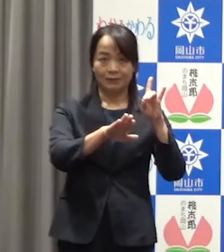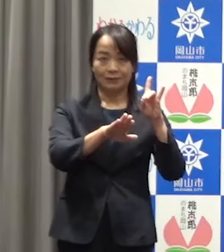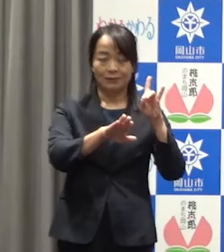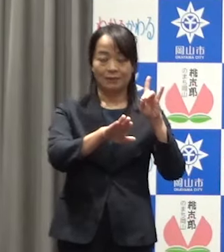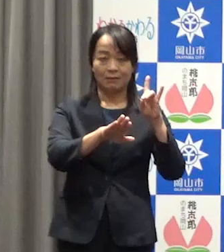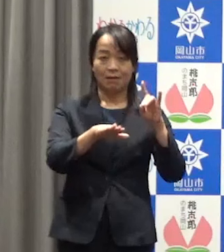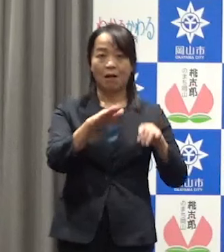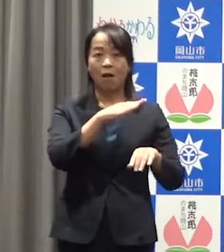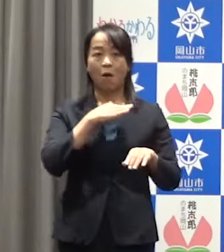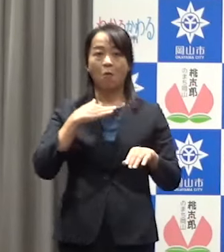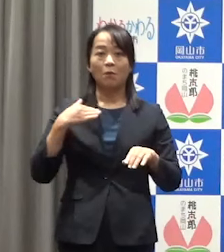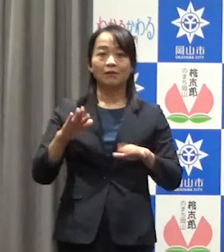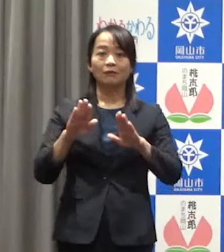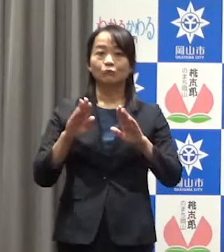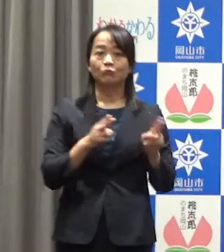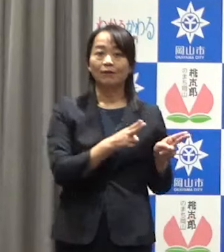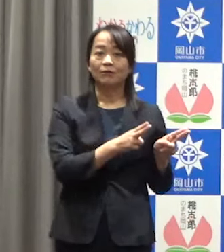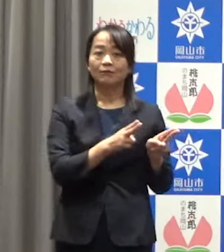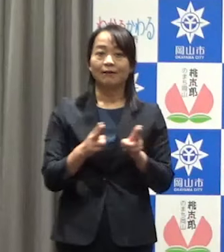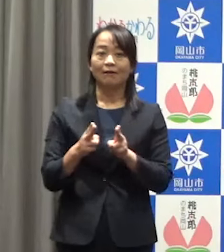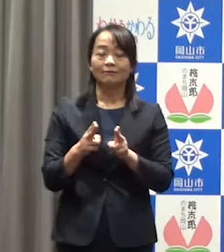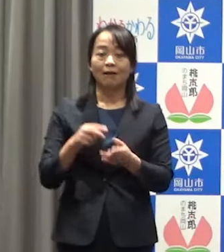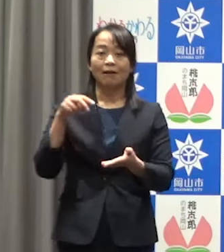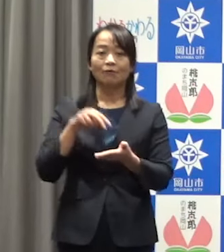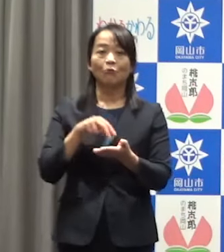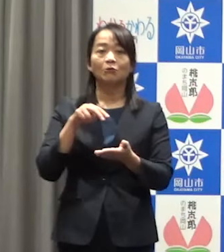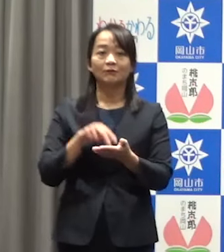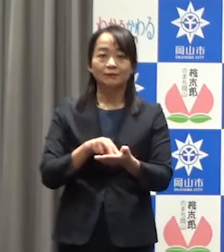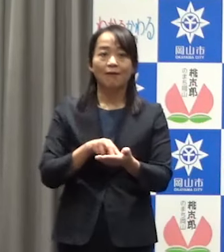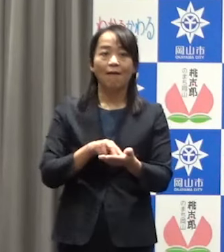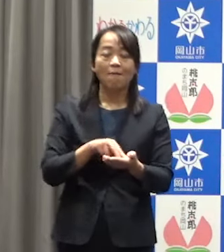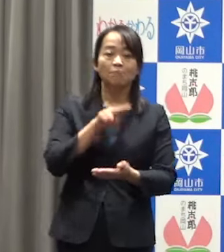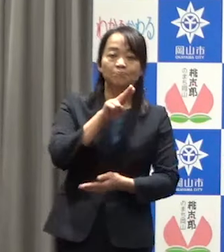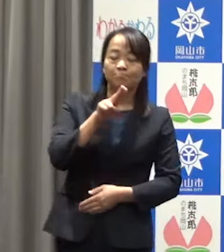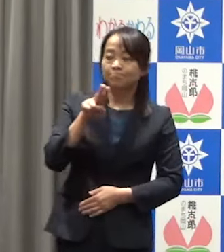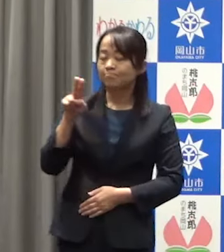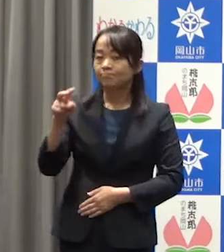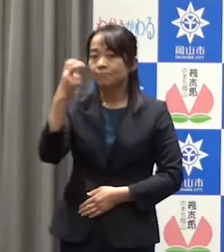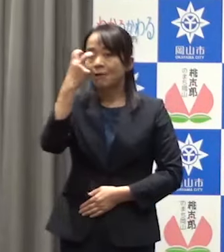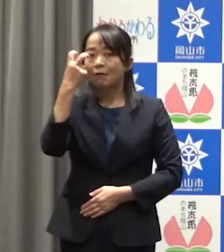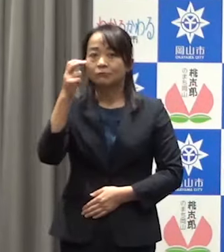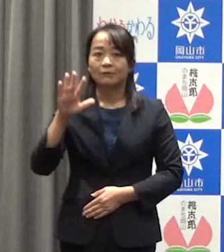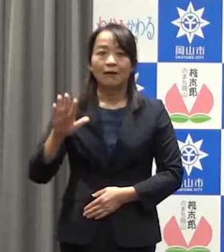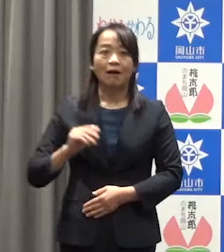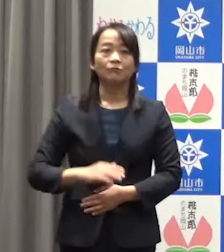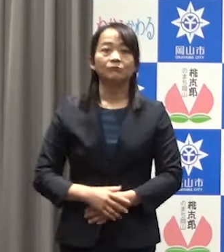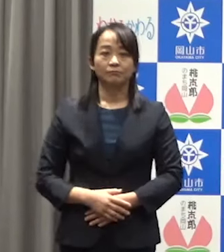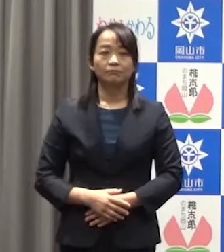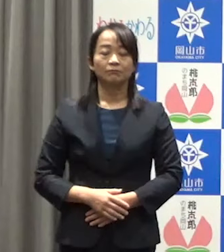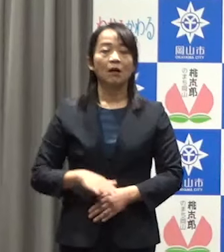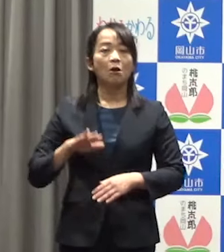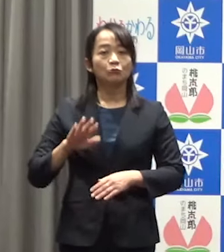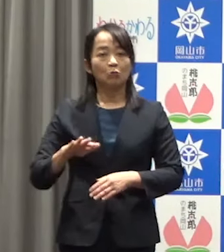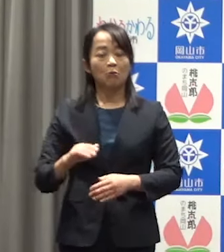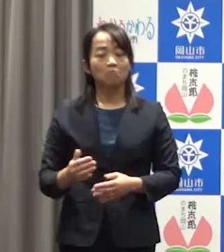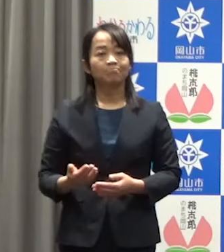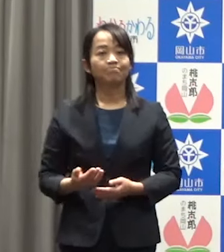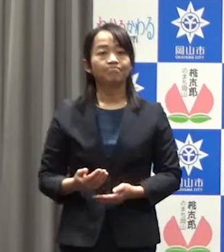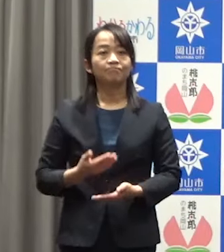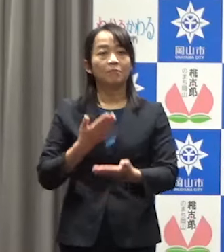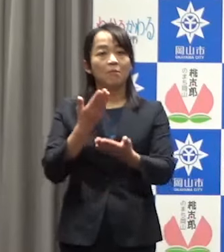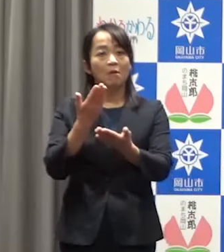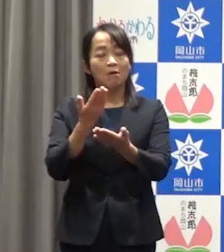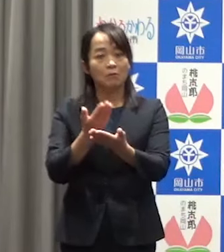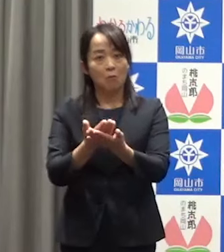皿として扱わさせていただいておりますが、その供給数と需要数の間に